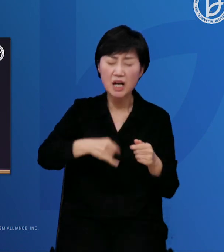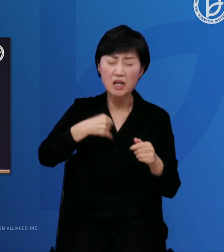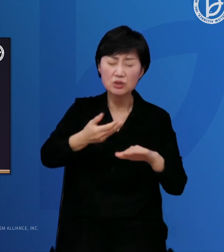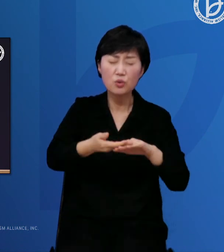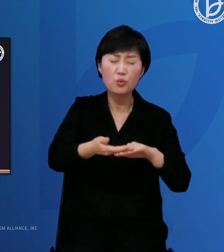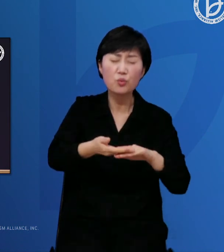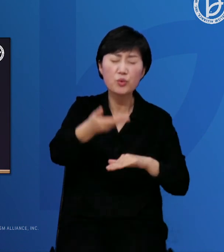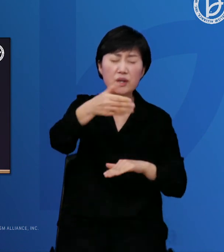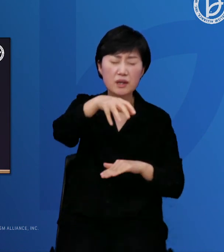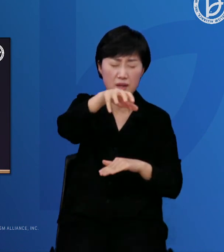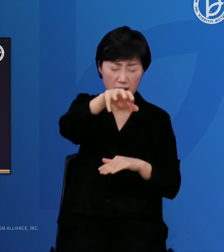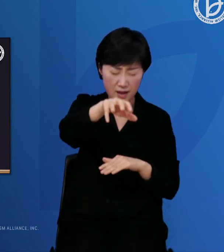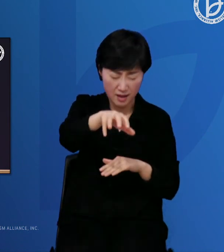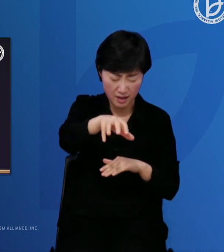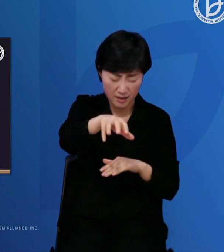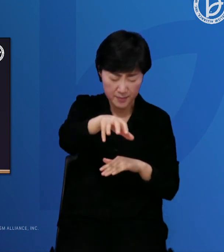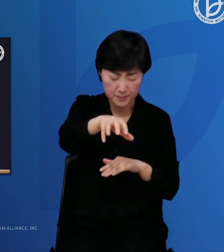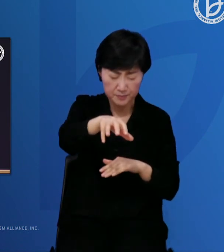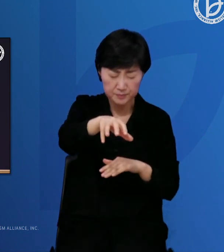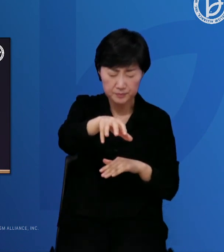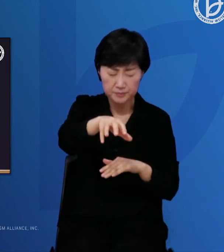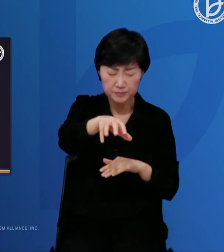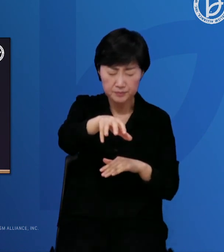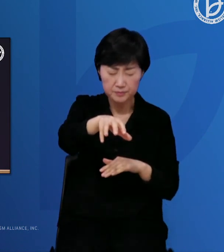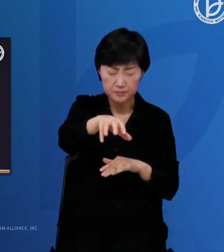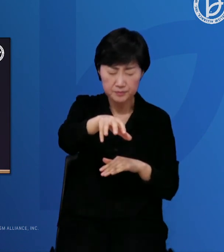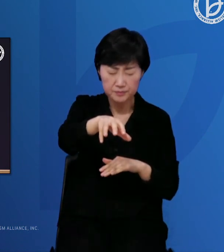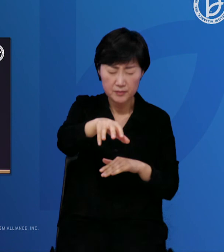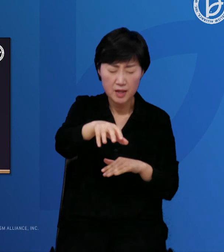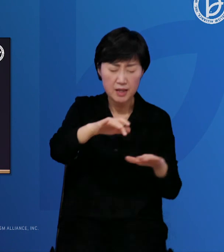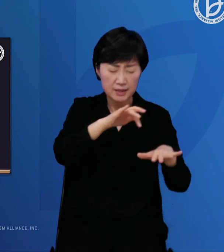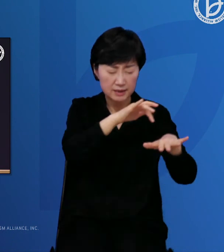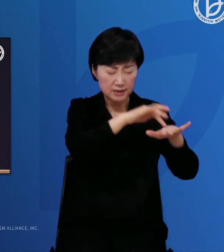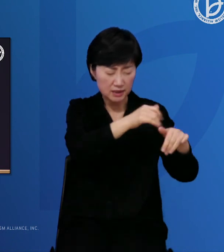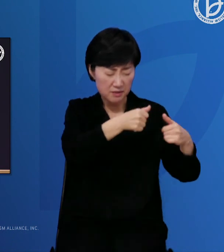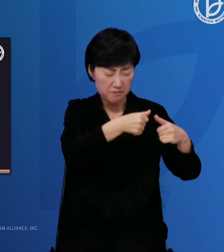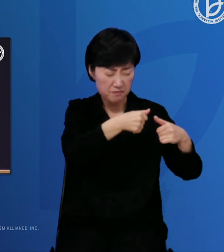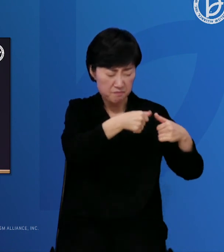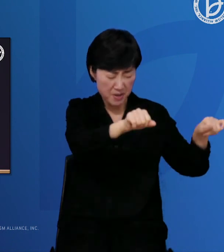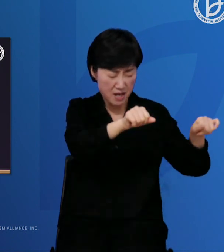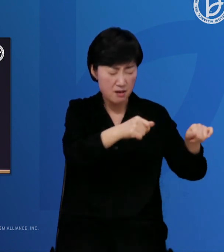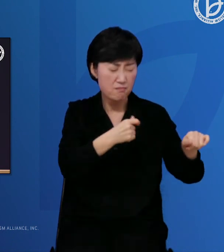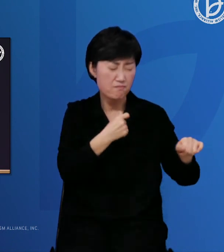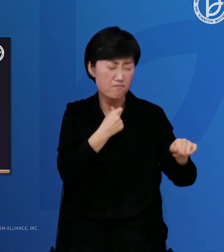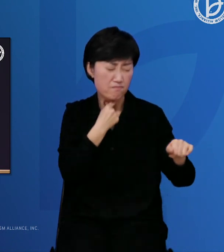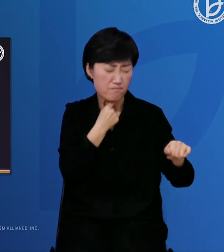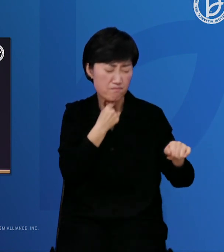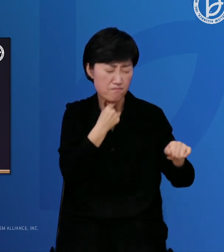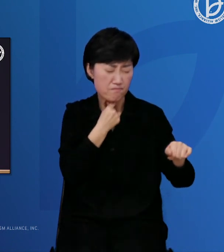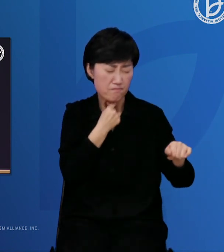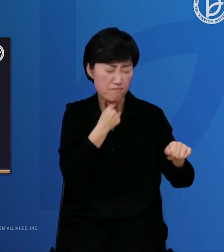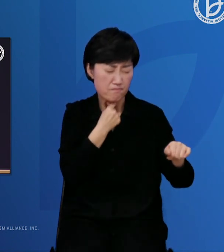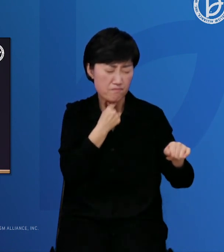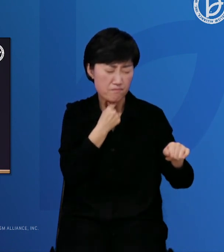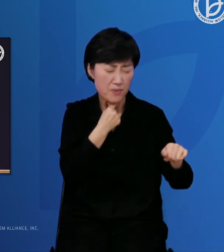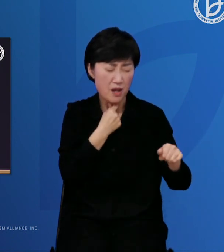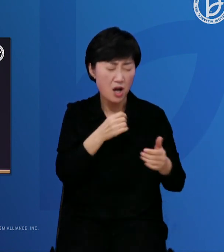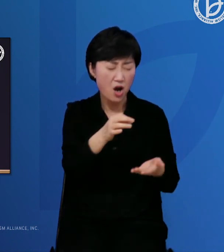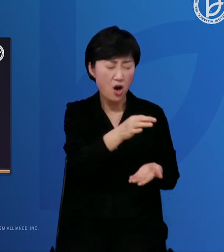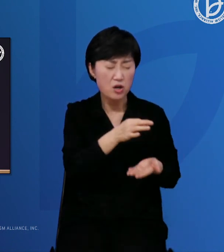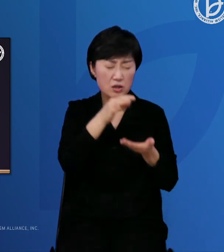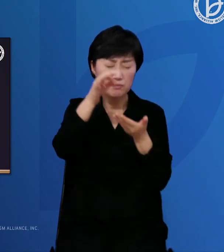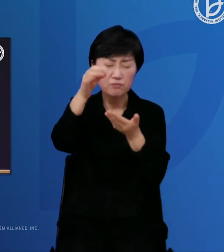the people of God who will restore the accurate word, 흑암 세력을 꺾을 중요한 예물